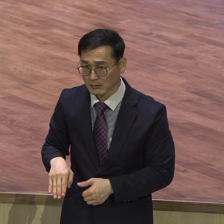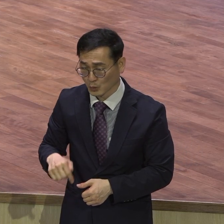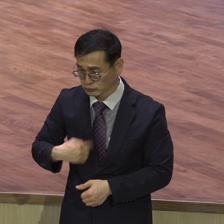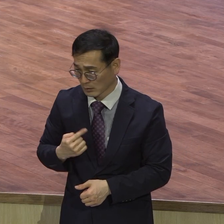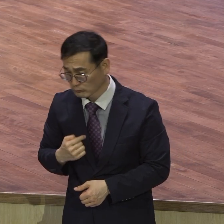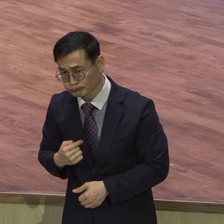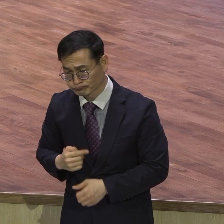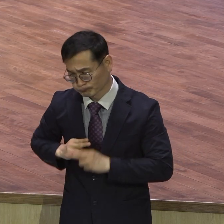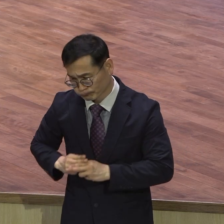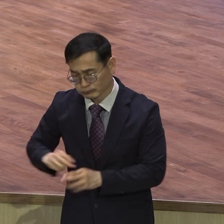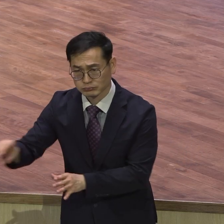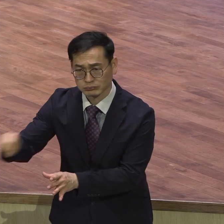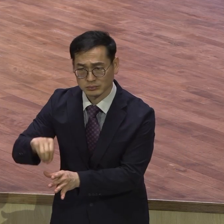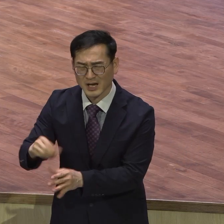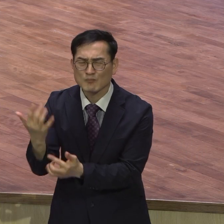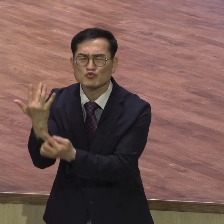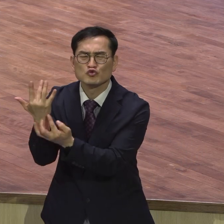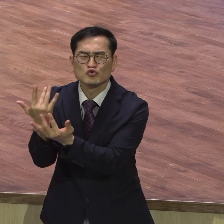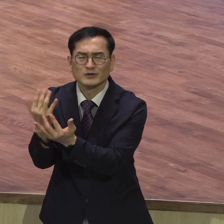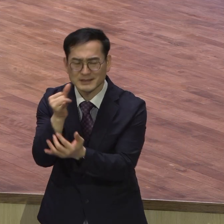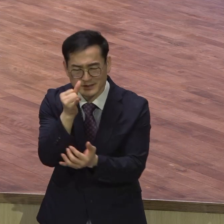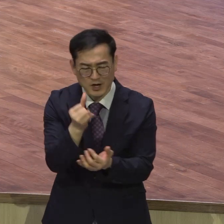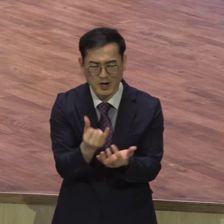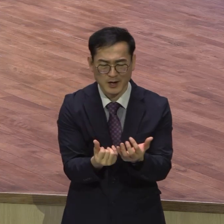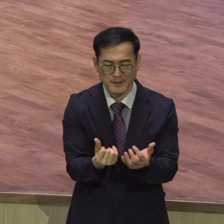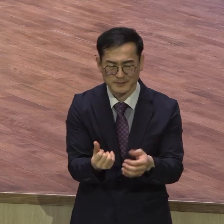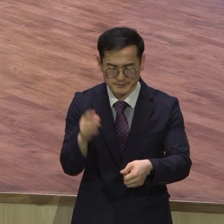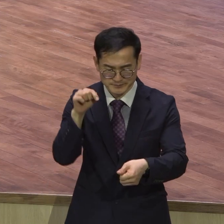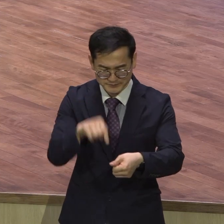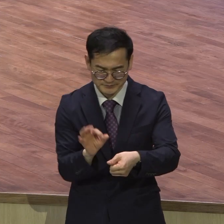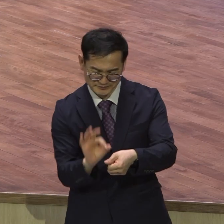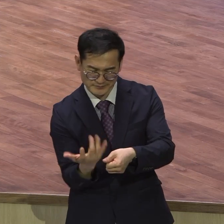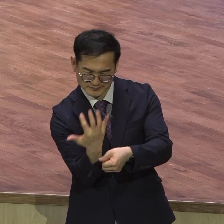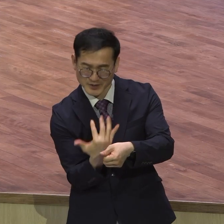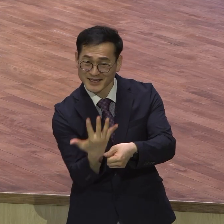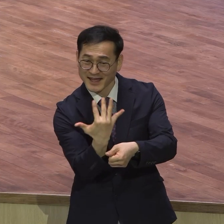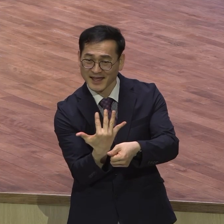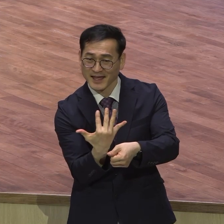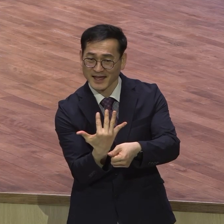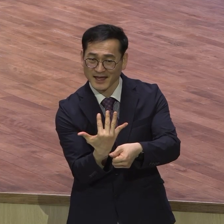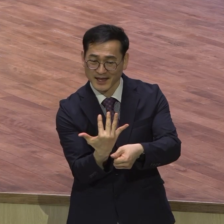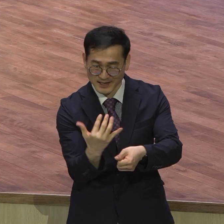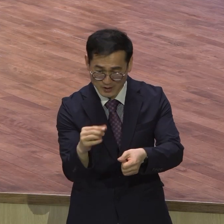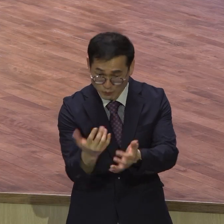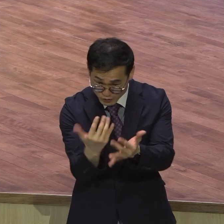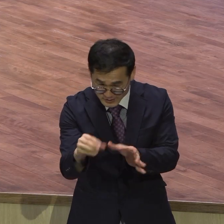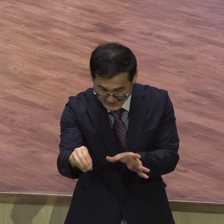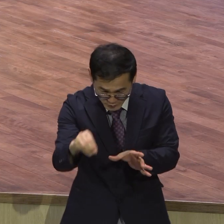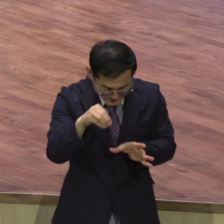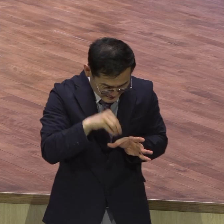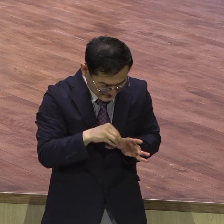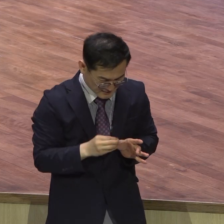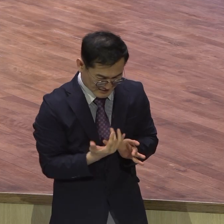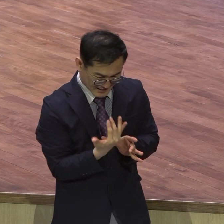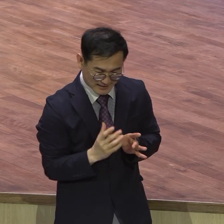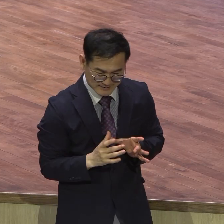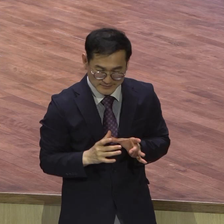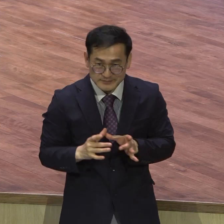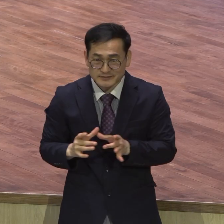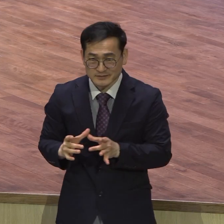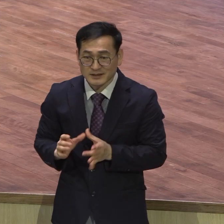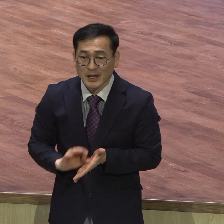원래 하나님께서 말씀하신 불은 뭐냐 번제단에 불을 사용하여 향을 피워서 하라